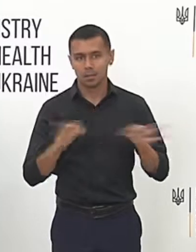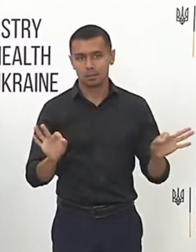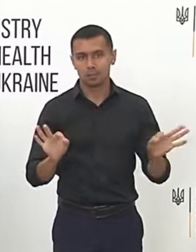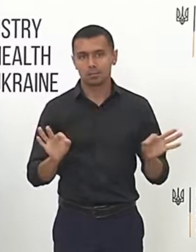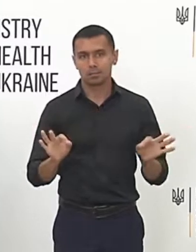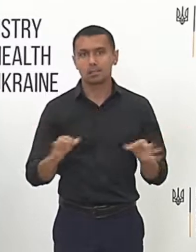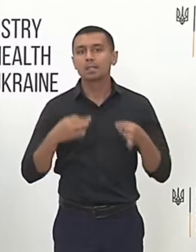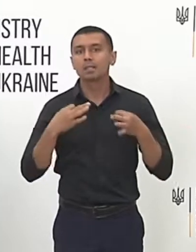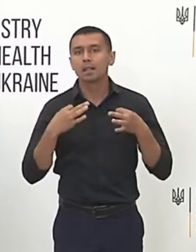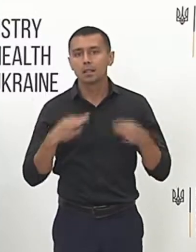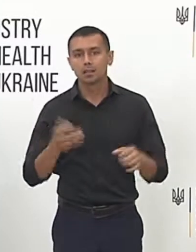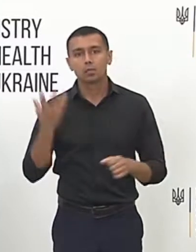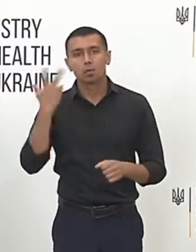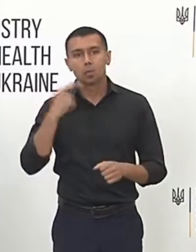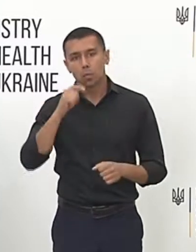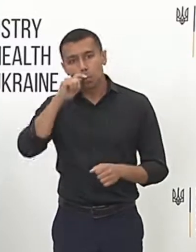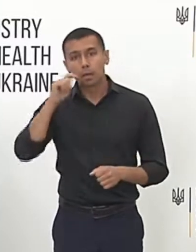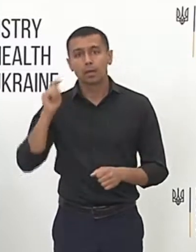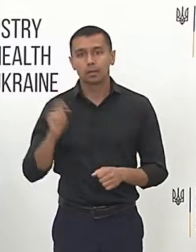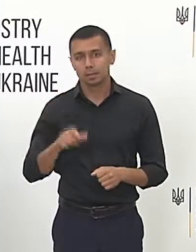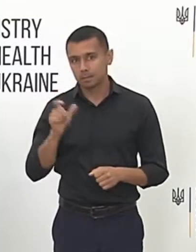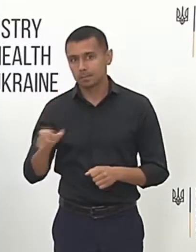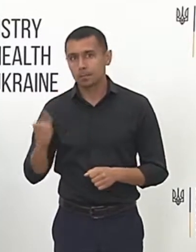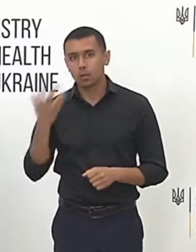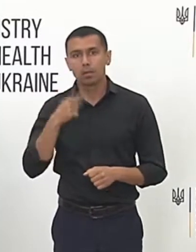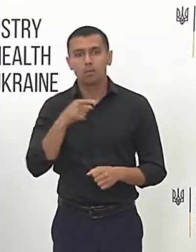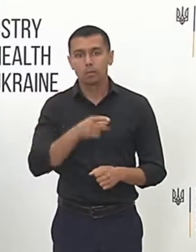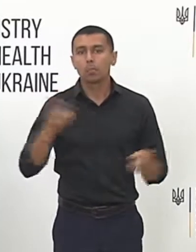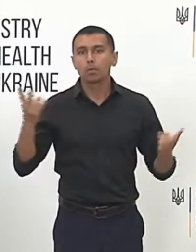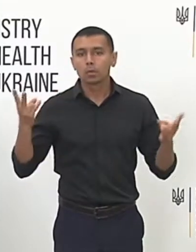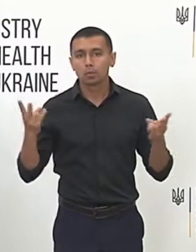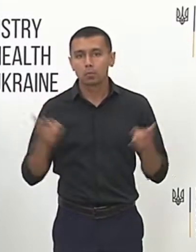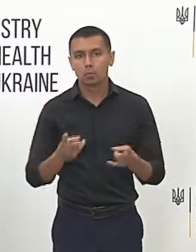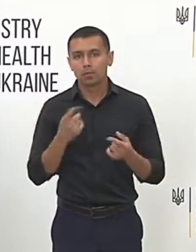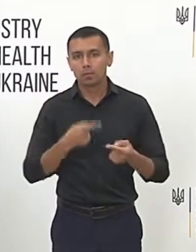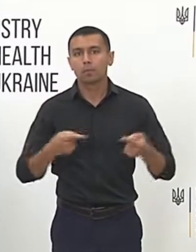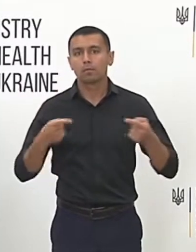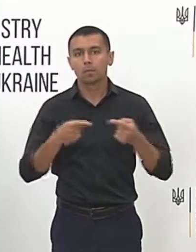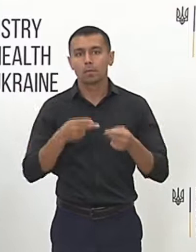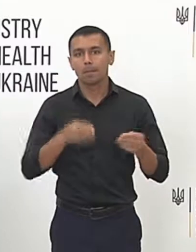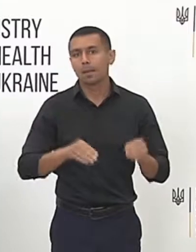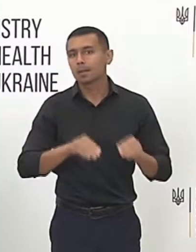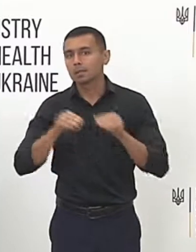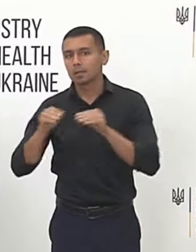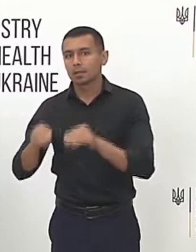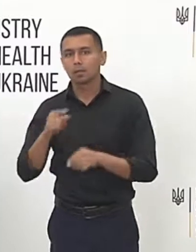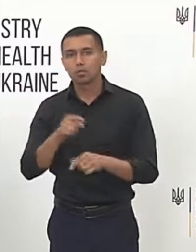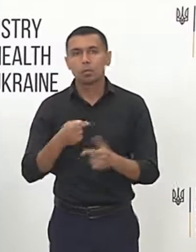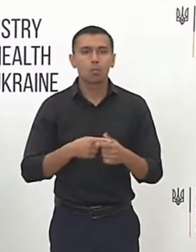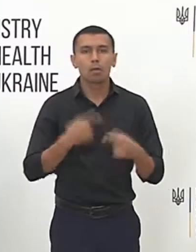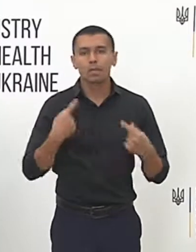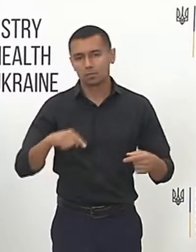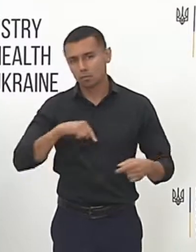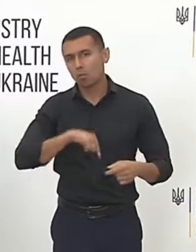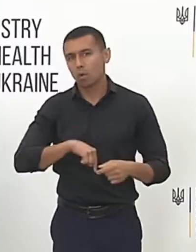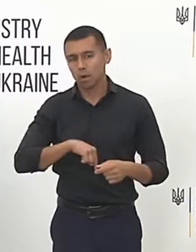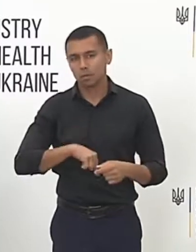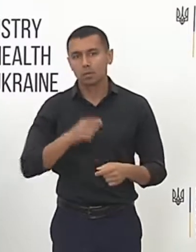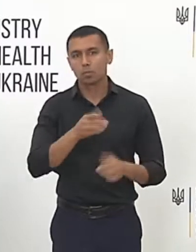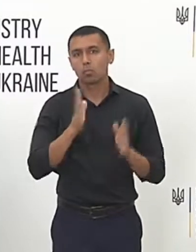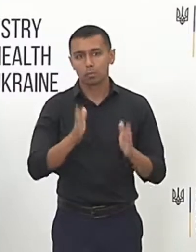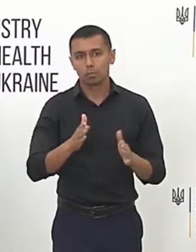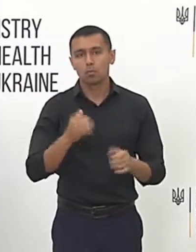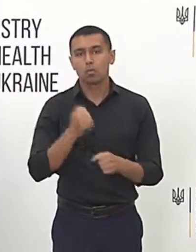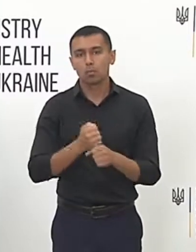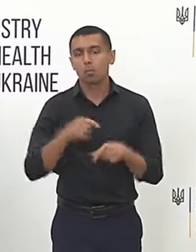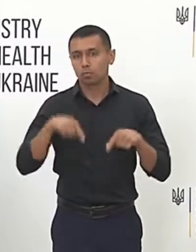незалежність. Незалежність, коли українці, коли вони потребують відповідної пересадки того чи іншого органу, і будуть